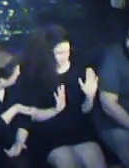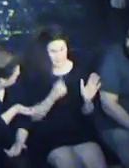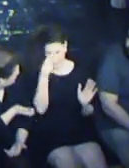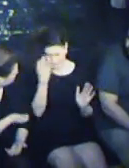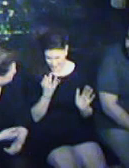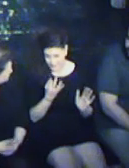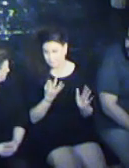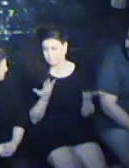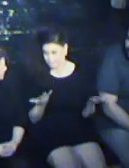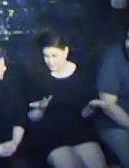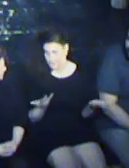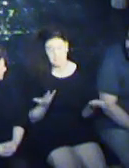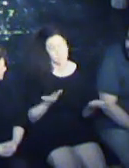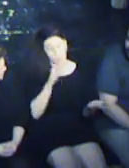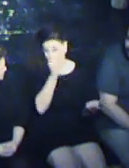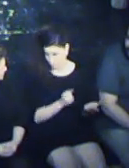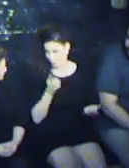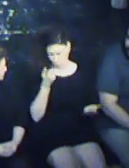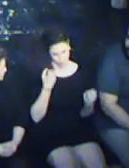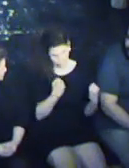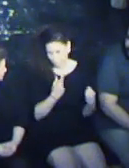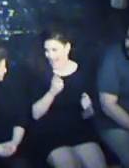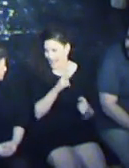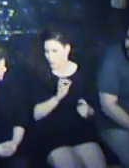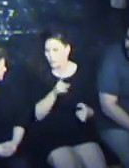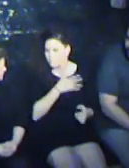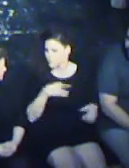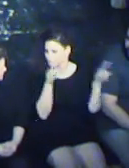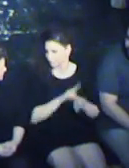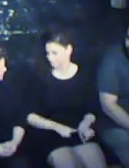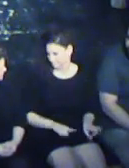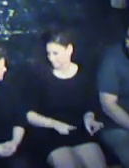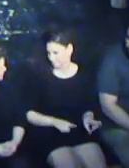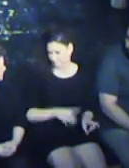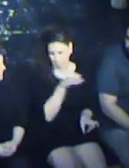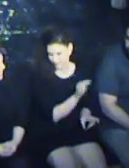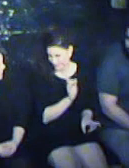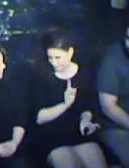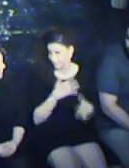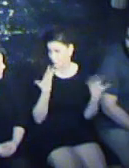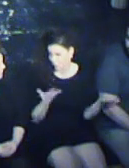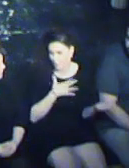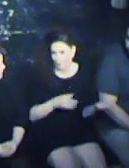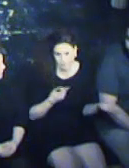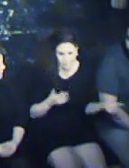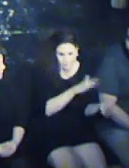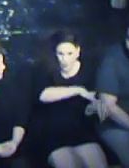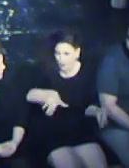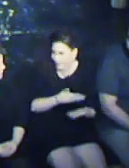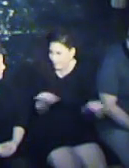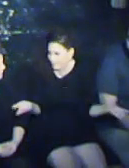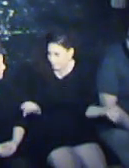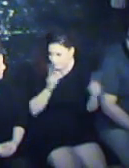Sucede que el gran brujo Cará quiere pasar desapercibido, por lo que lo podemos encontrar en cualquier